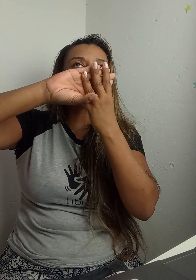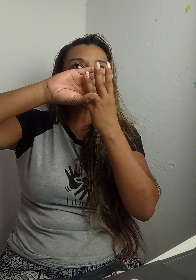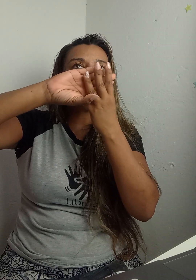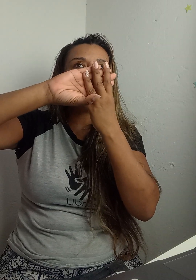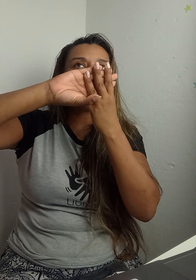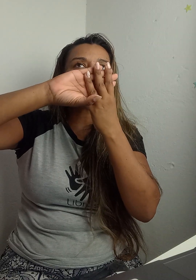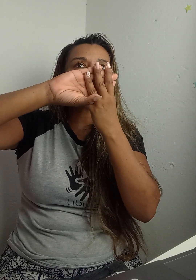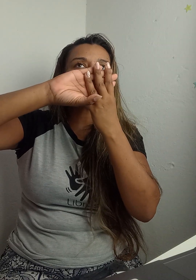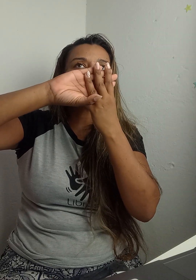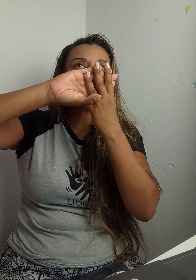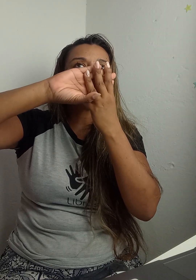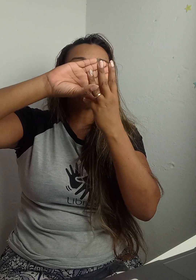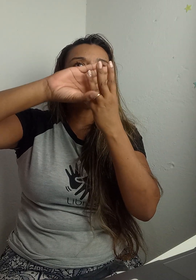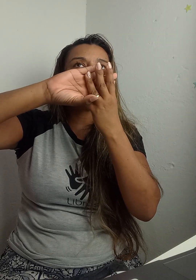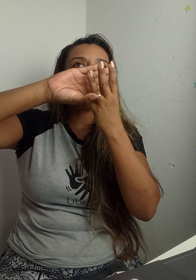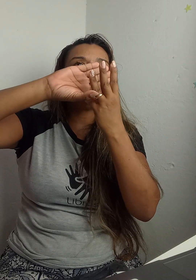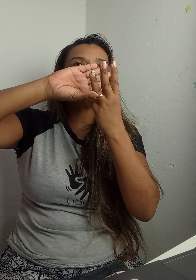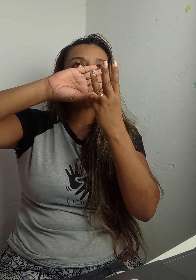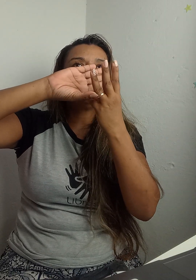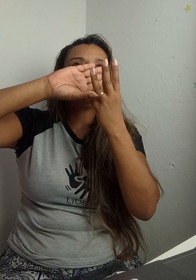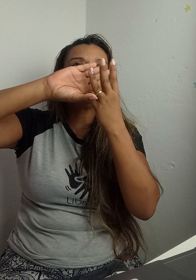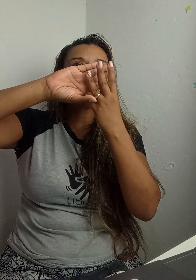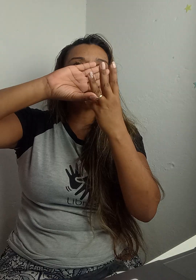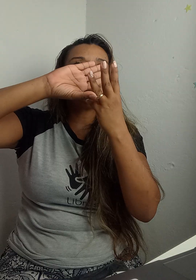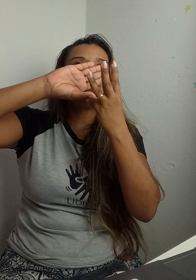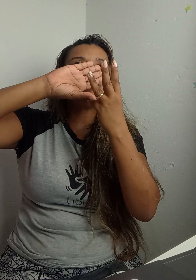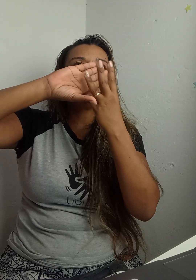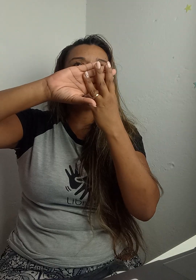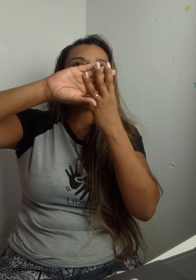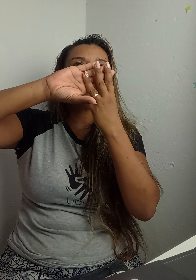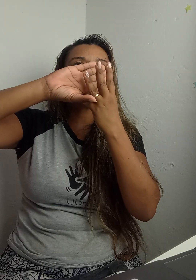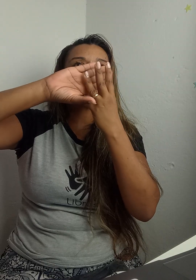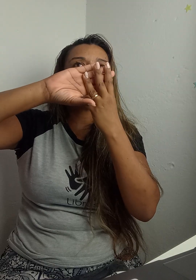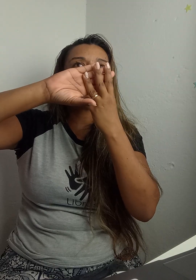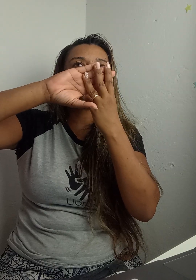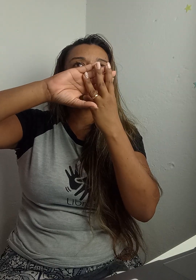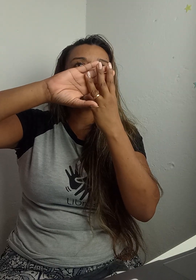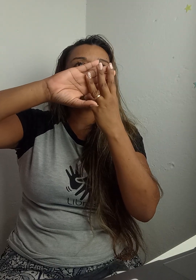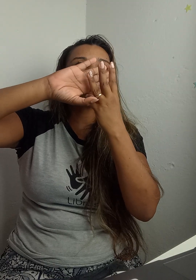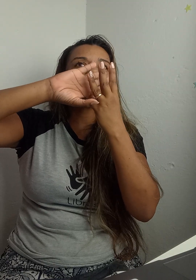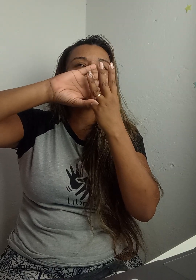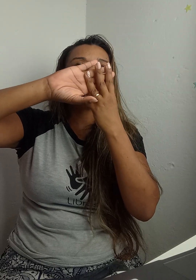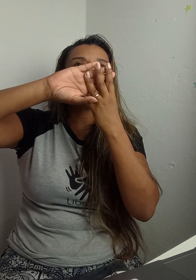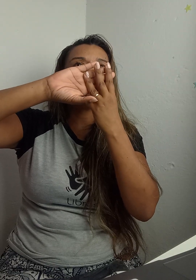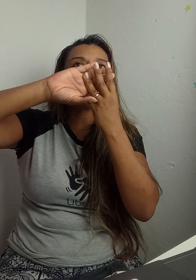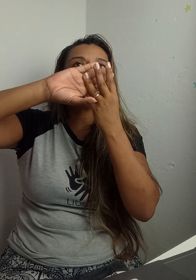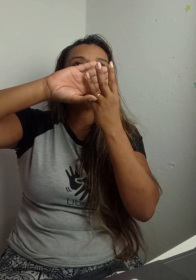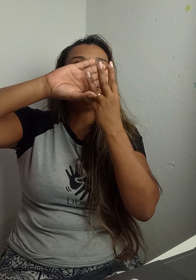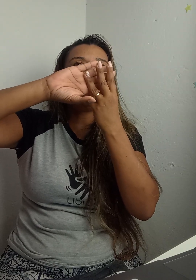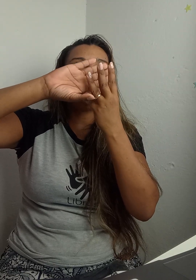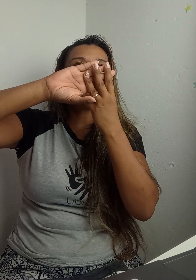os caminhos. Português, francês, inglês, tá? Japonês, o que for. É